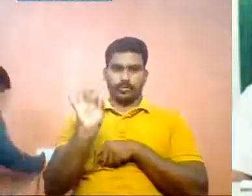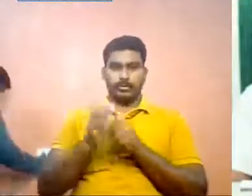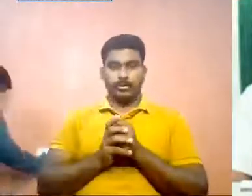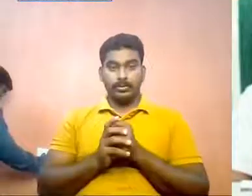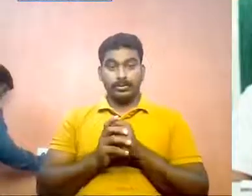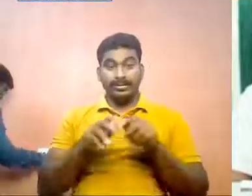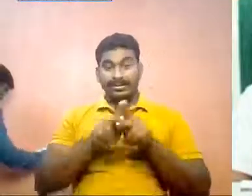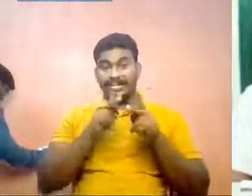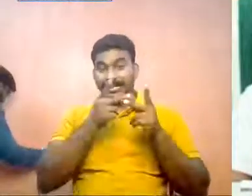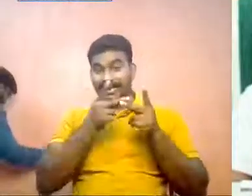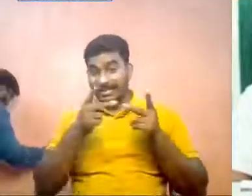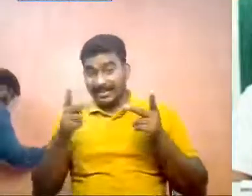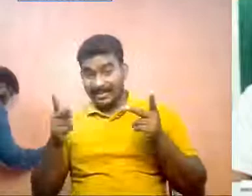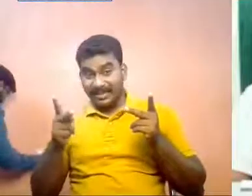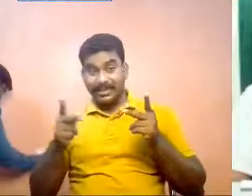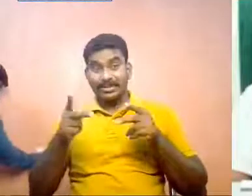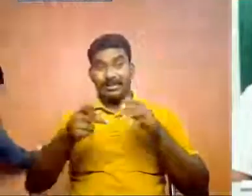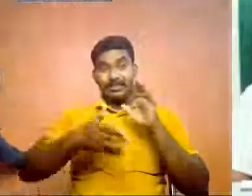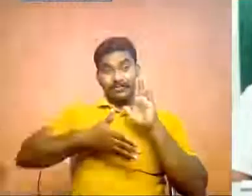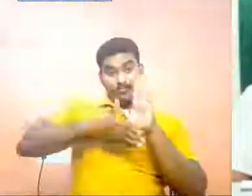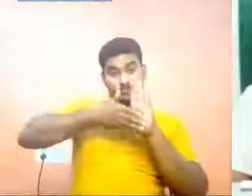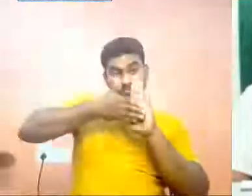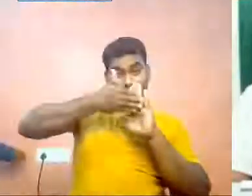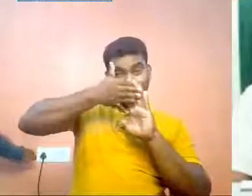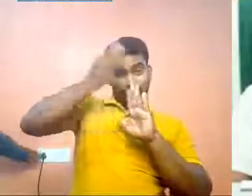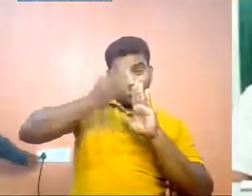ഇപ്പോൾ വിവിധ കെട്ടിടങ്ങൾ